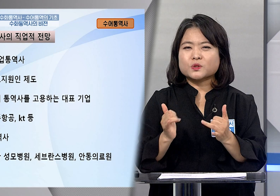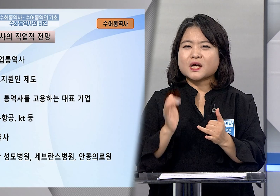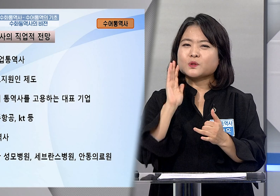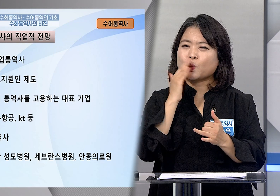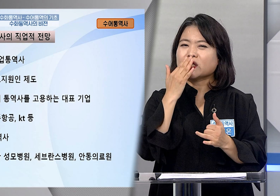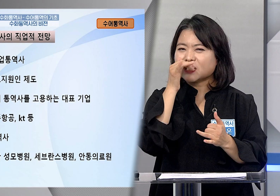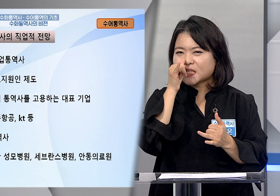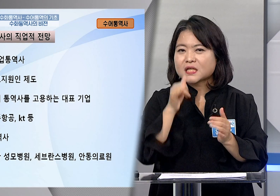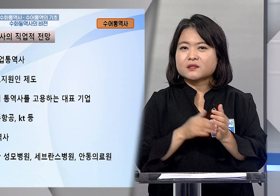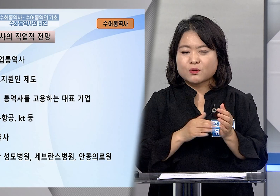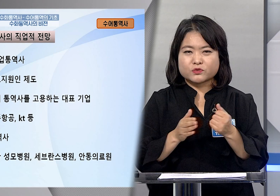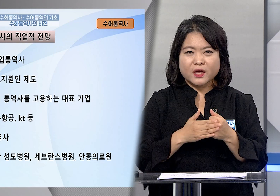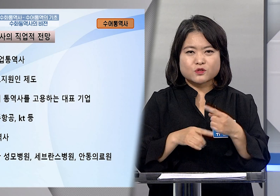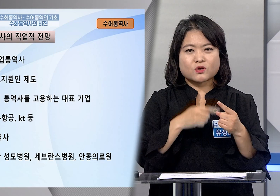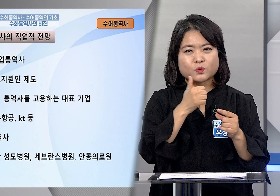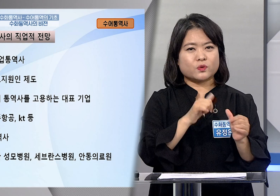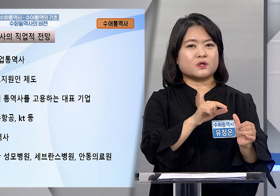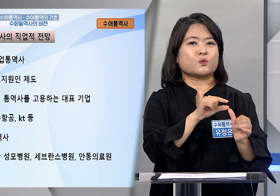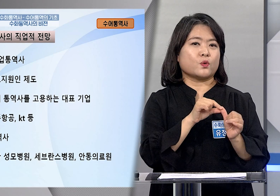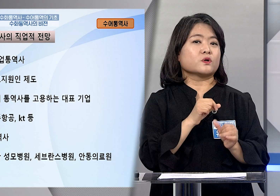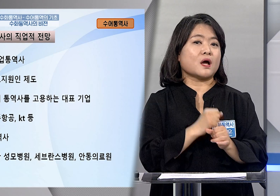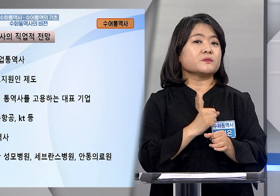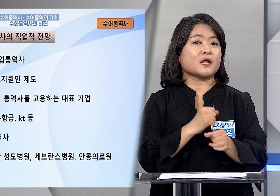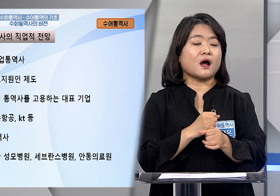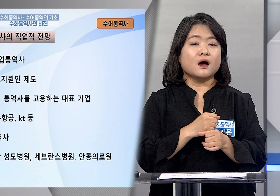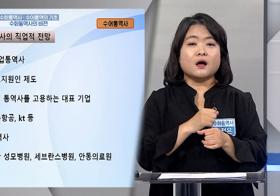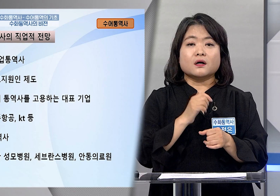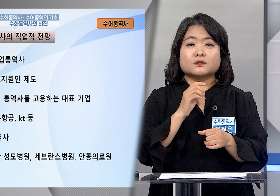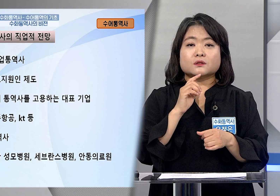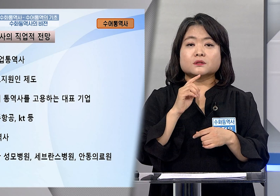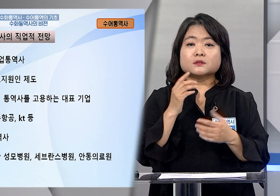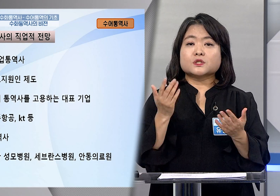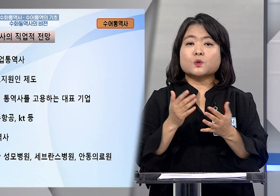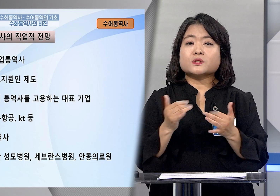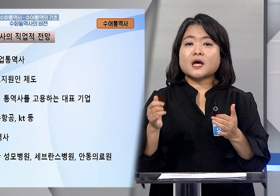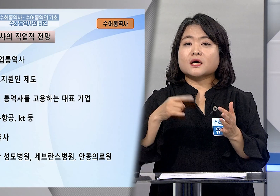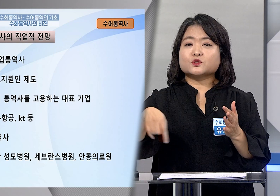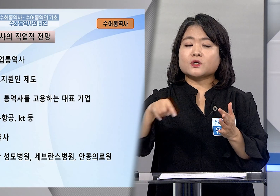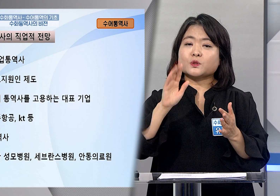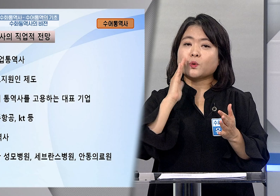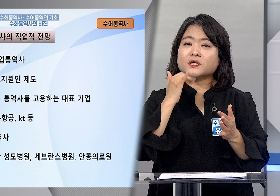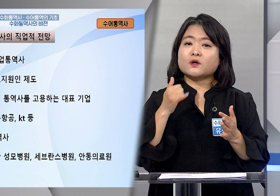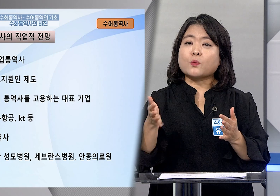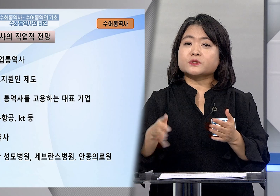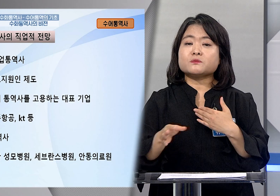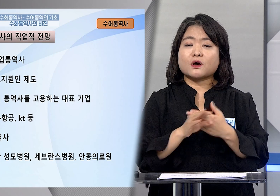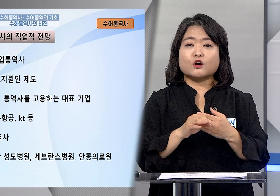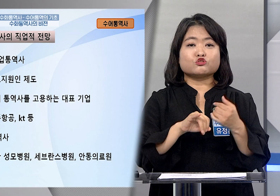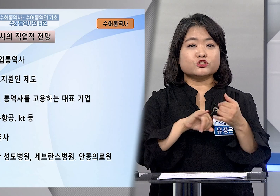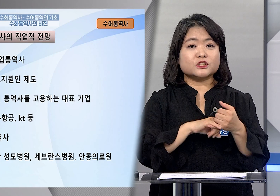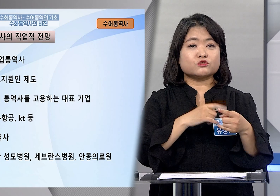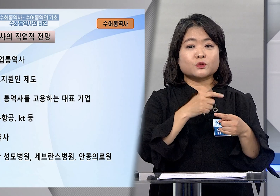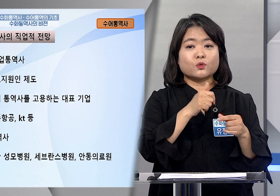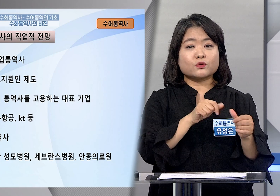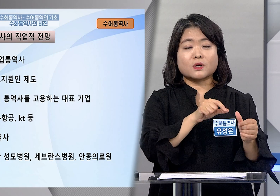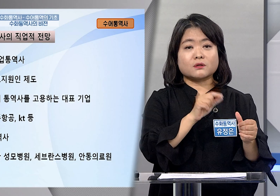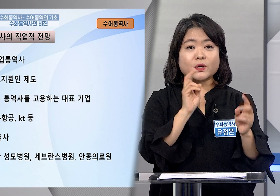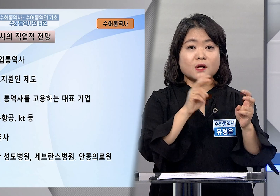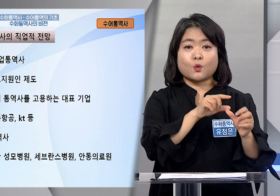근로자 농인이 있기 때문에 수화통역사를 고용을 합니다. 근로자 중에 농인이 없으면 굳이 수화통역사를 회사가